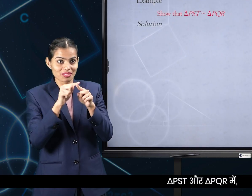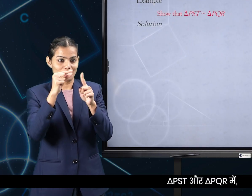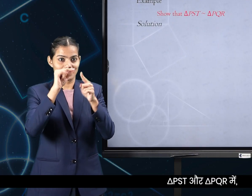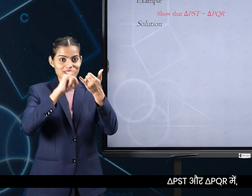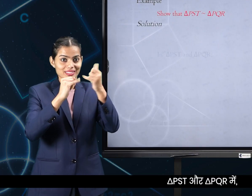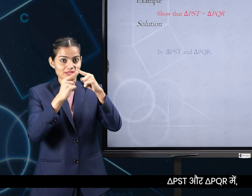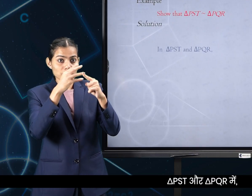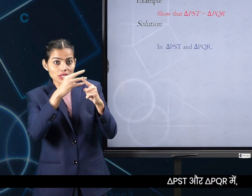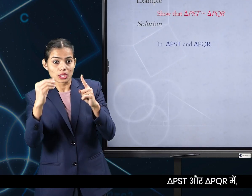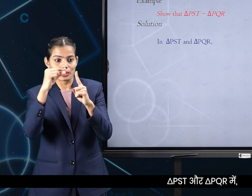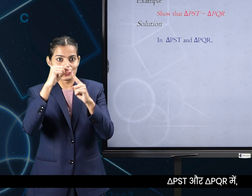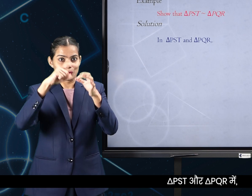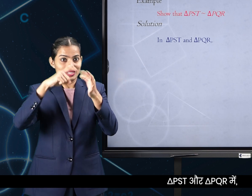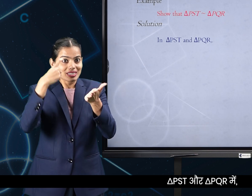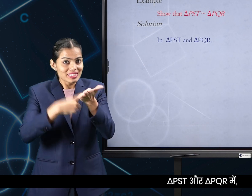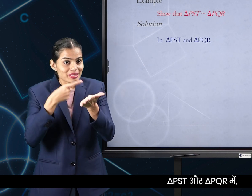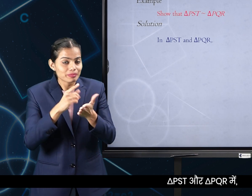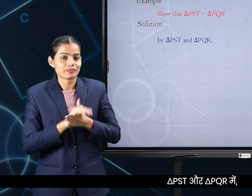त्रिभुज PST और त्रिभुज PQR में